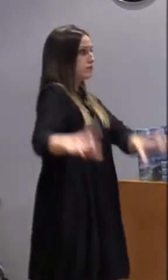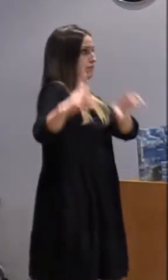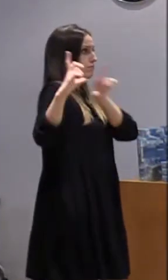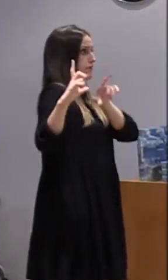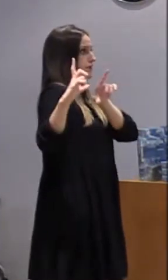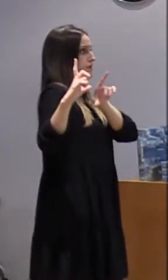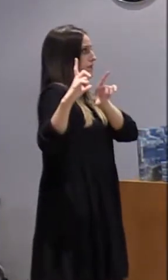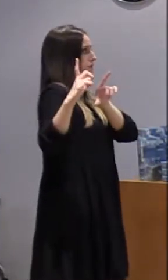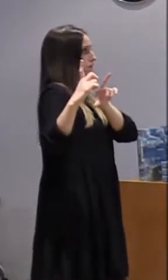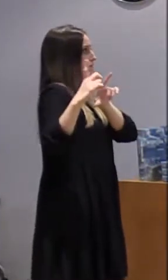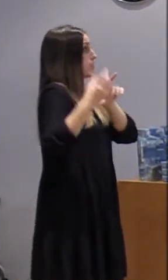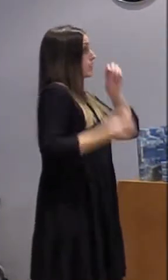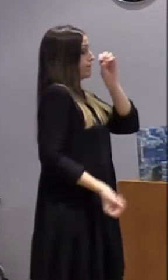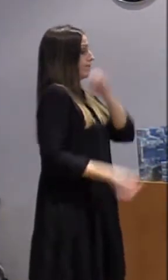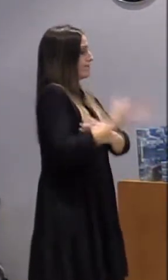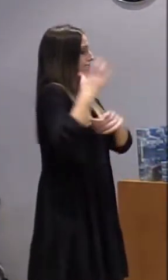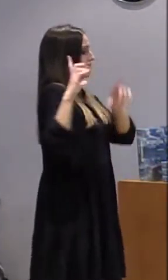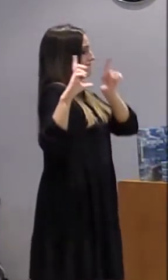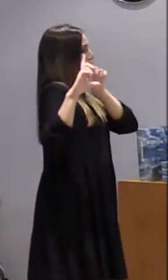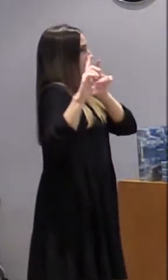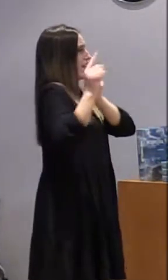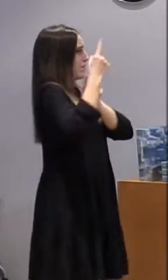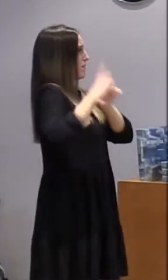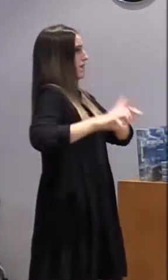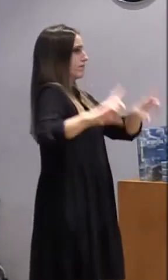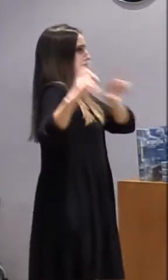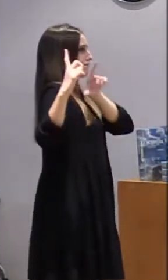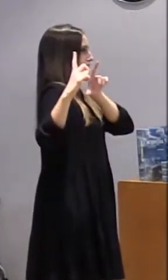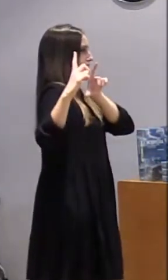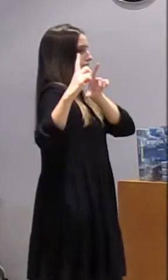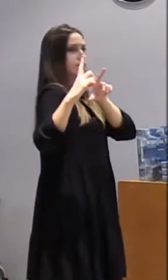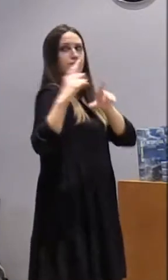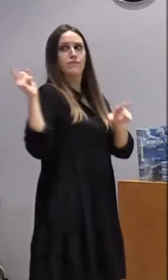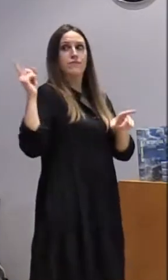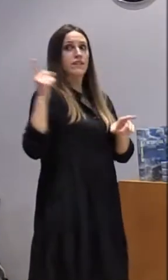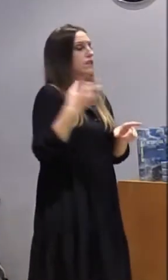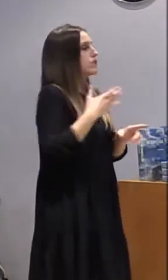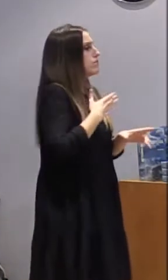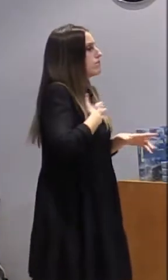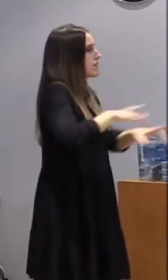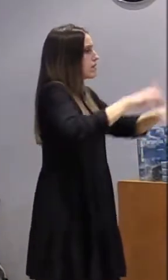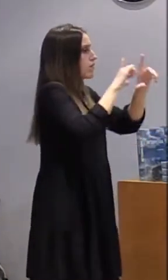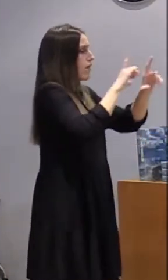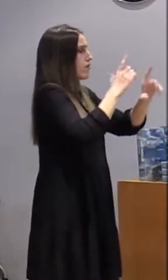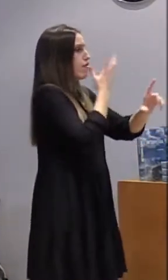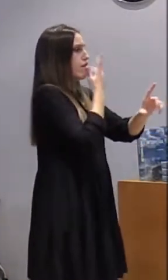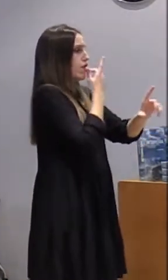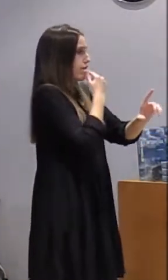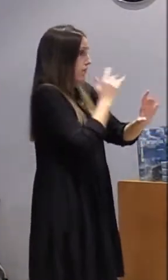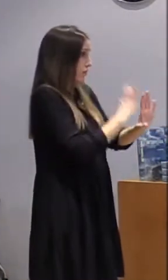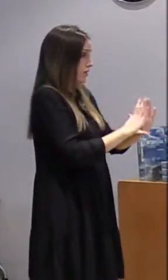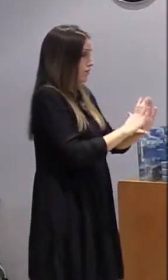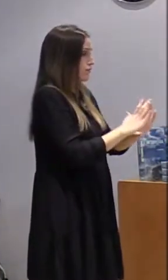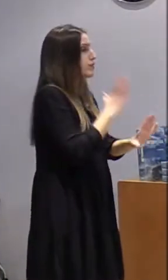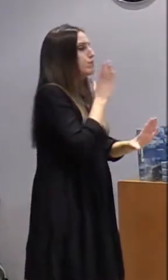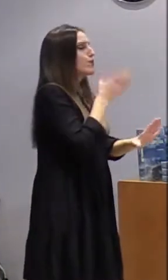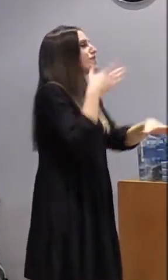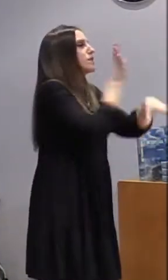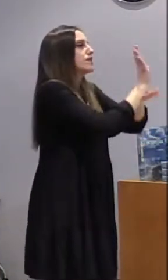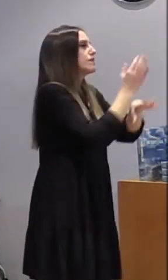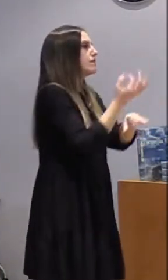ahí lo tienes en la primera pantalla. Es uno de mis cuadros favoritos por lo que